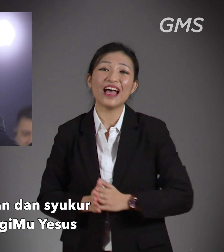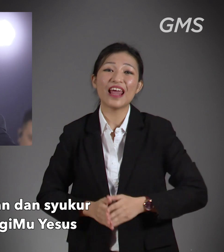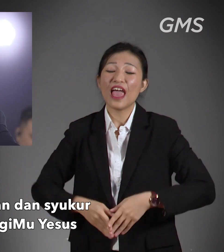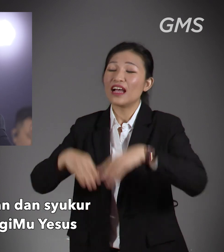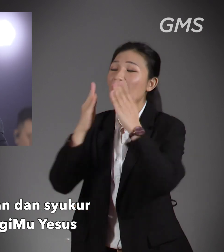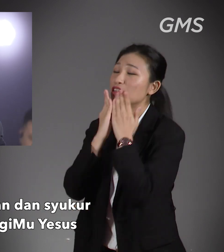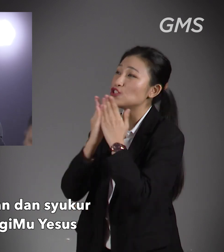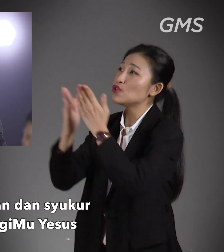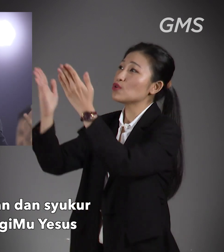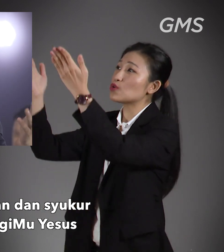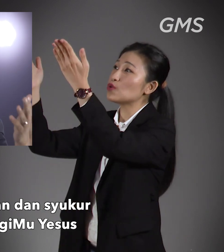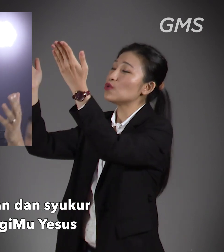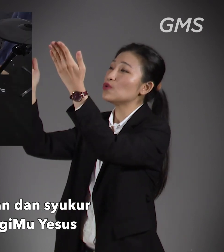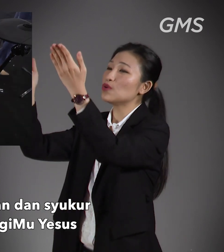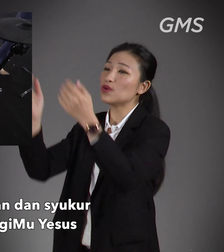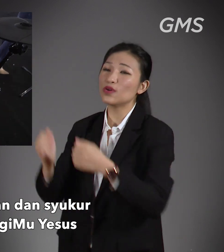pujian dan